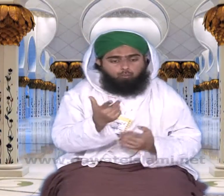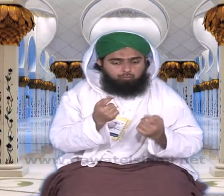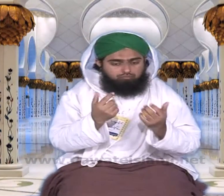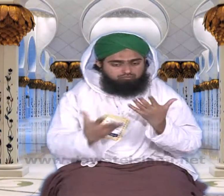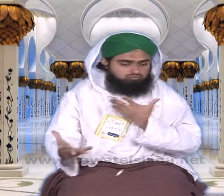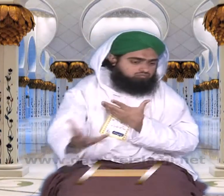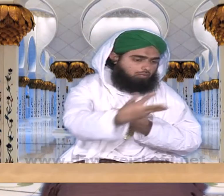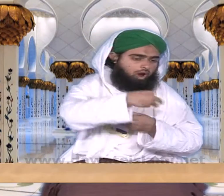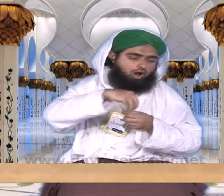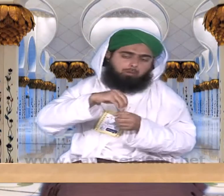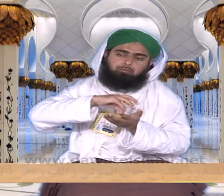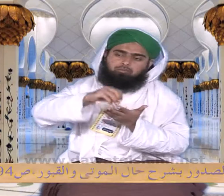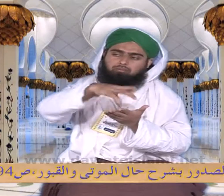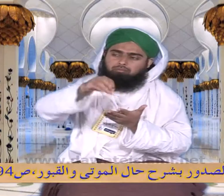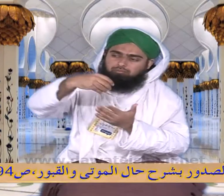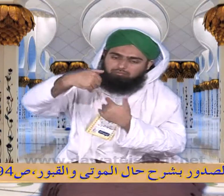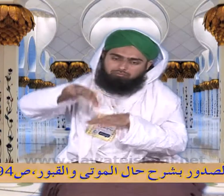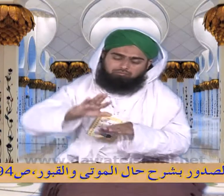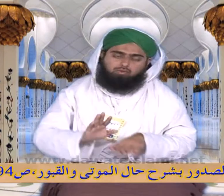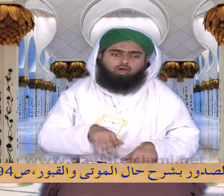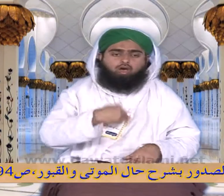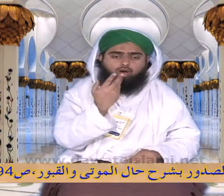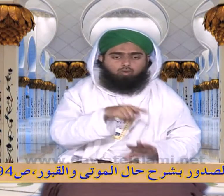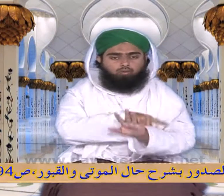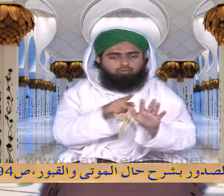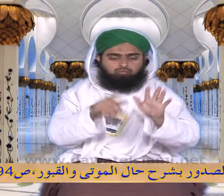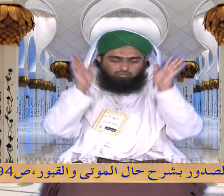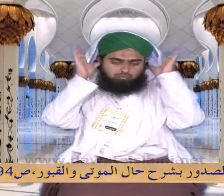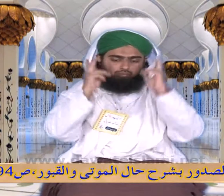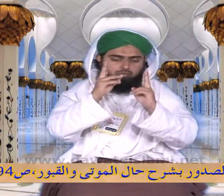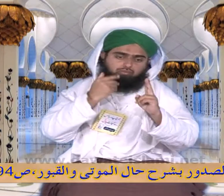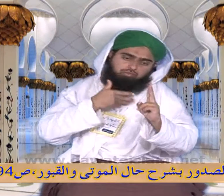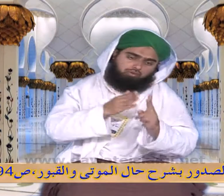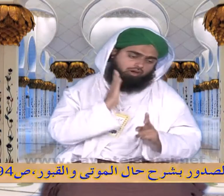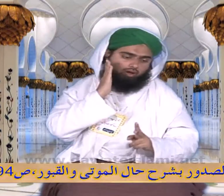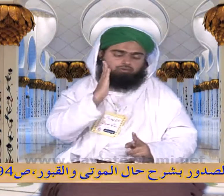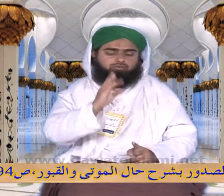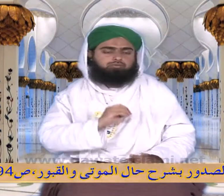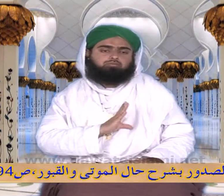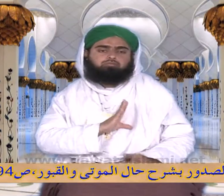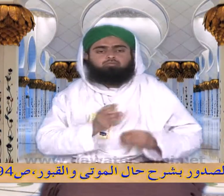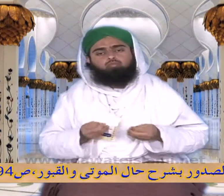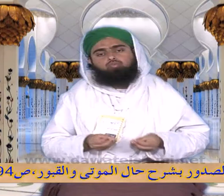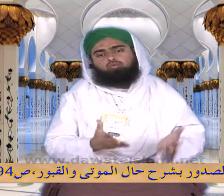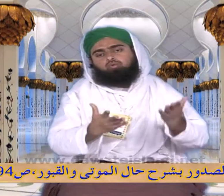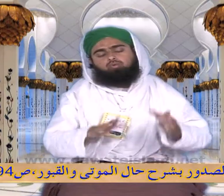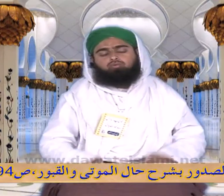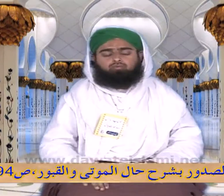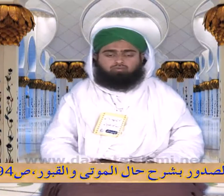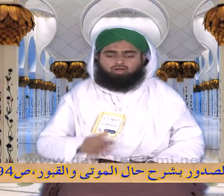لٹا دیا اور اس نے اللہ کی عبادت میں وقت گزارنا شروع کیا آخر کار اس کی موت کا وقت بھی آیا تو اس